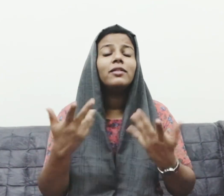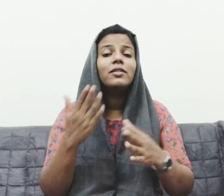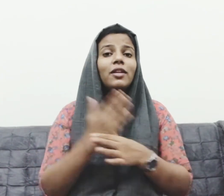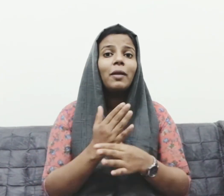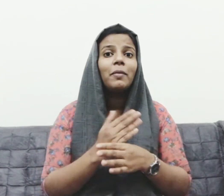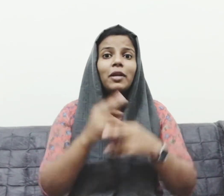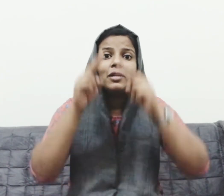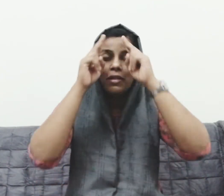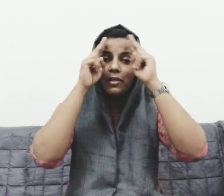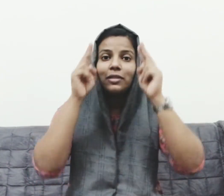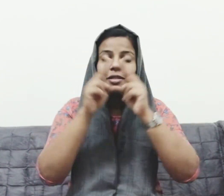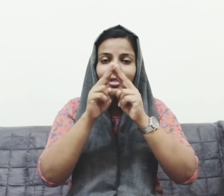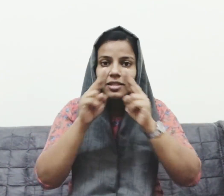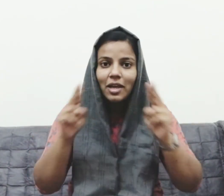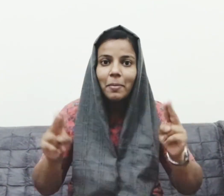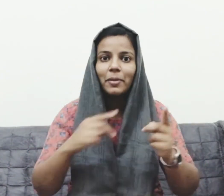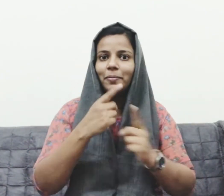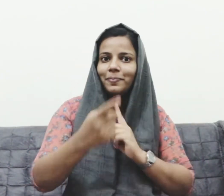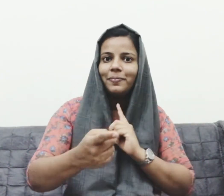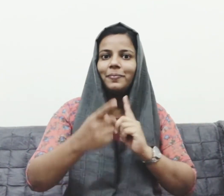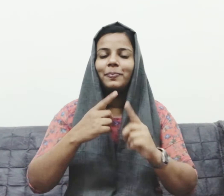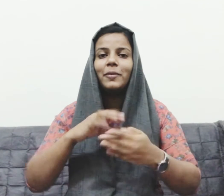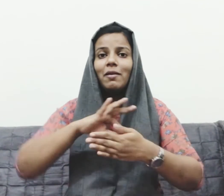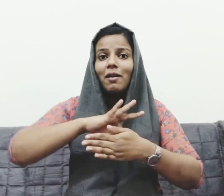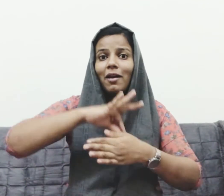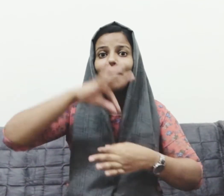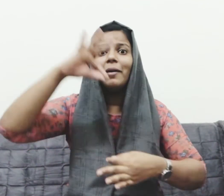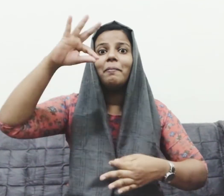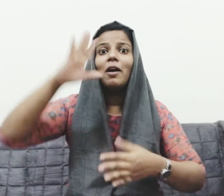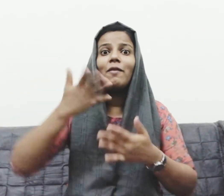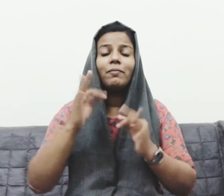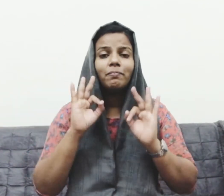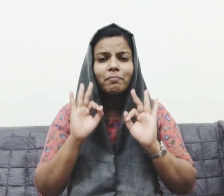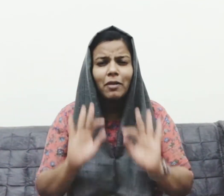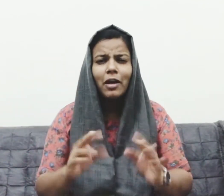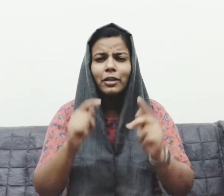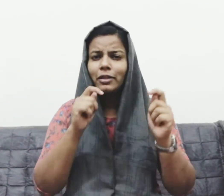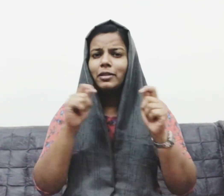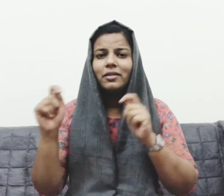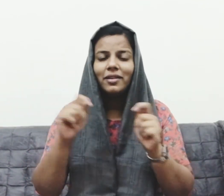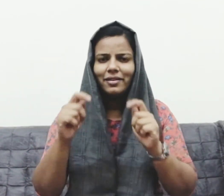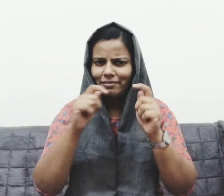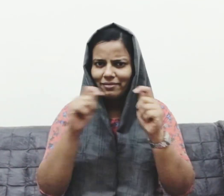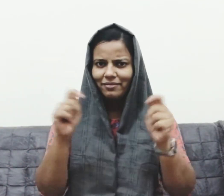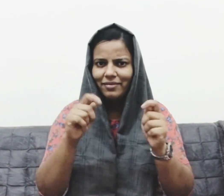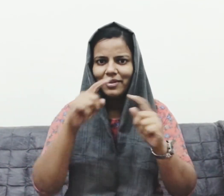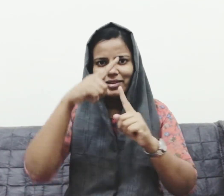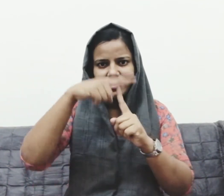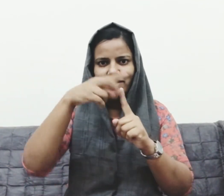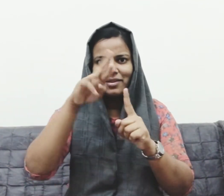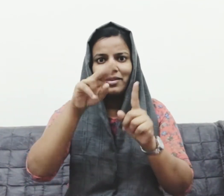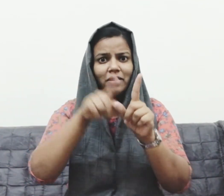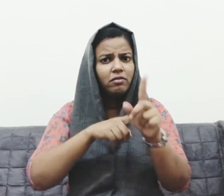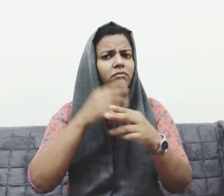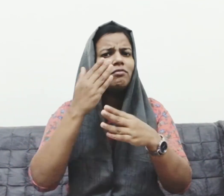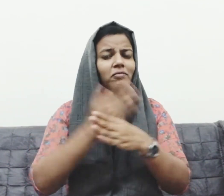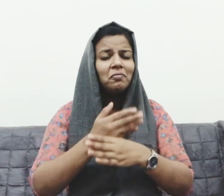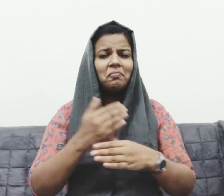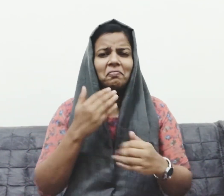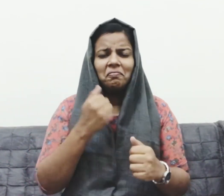നാം സമാധാനത്തിനും അന്യോന്യം ആത്മീക വർധനയ്ക്കും ഉള്ളതിന് ശ്രമിച്ചു കൊള്ളുക. അത് നമ്മൾ പരിശ്രമിക്കണമെന്നാണ്